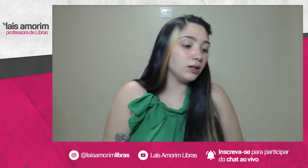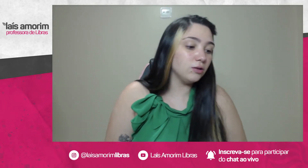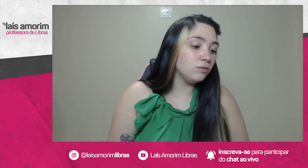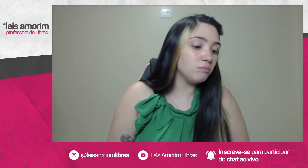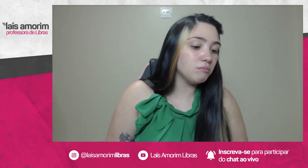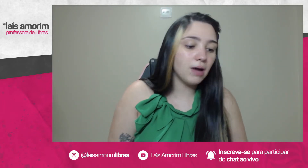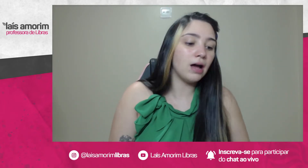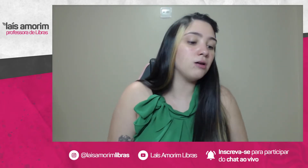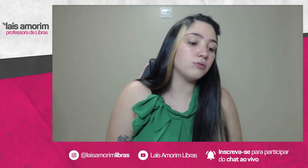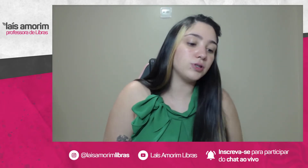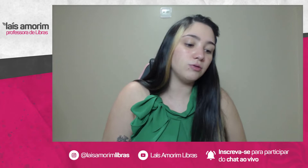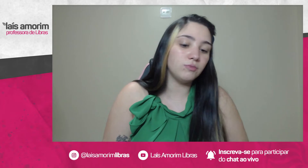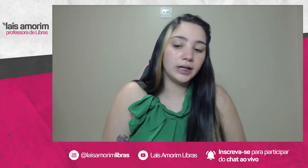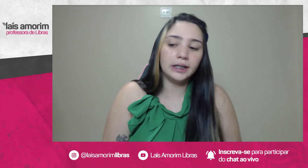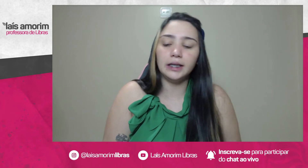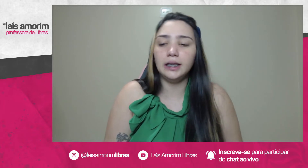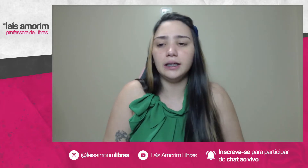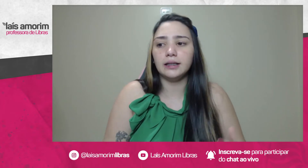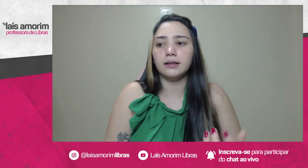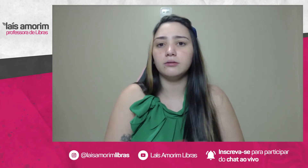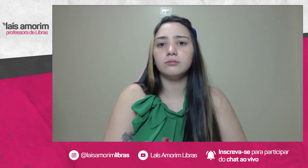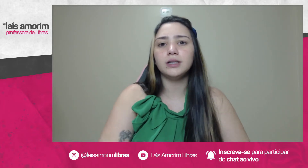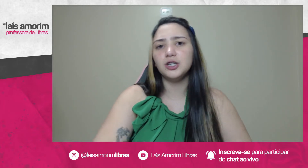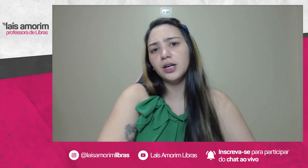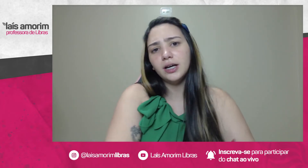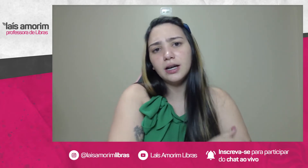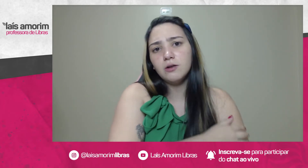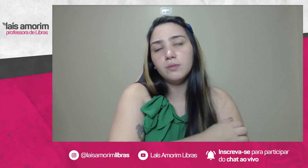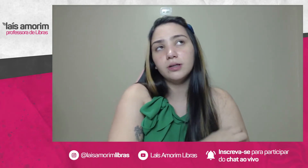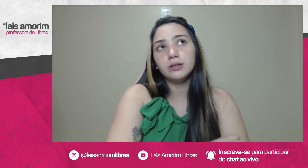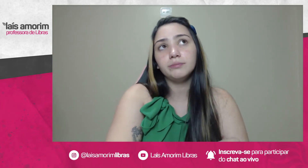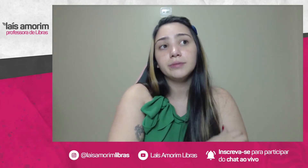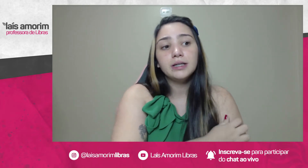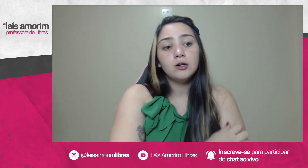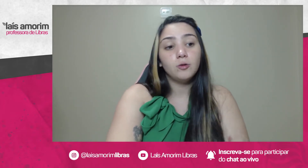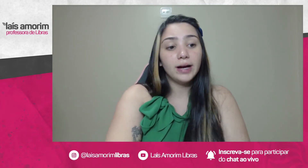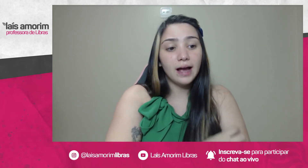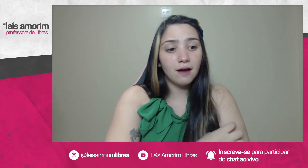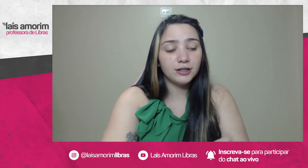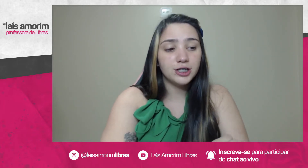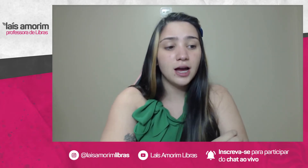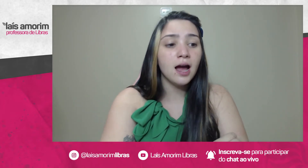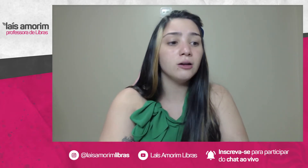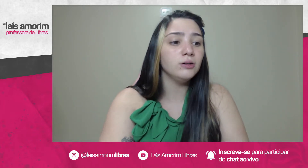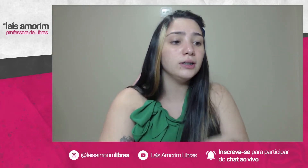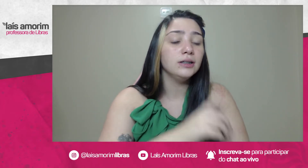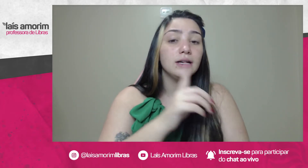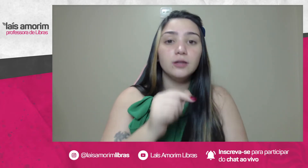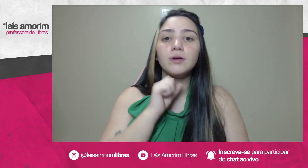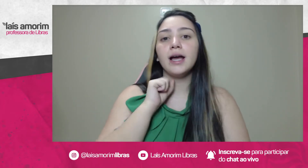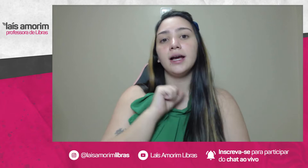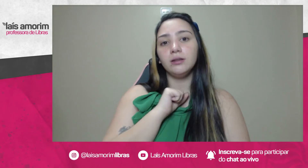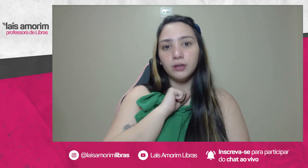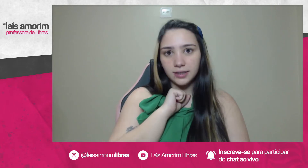um mouse, uma caneta, uma xícara, uma garrafa de água e um carregador de